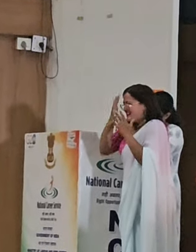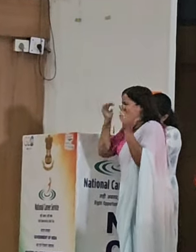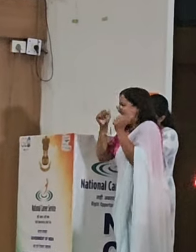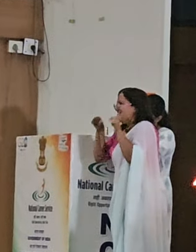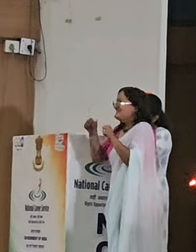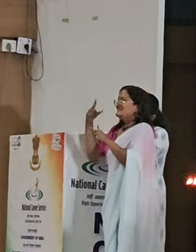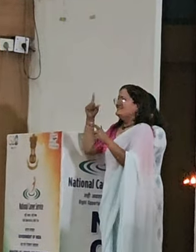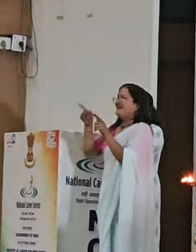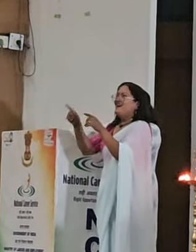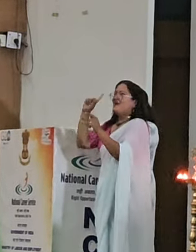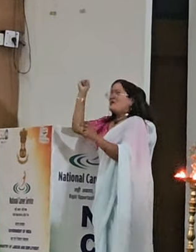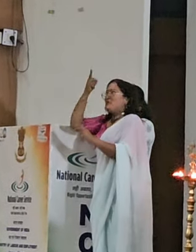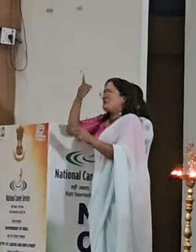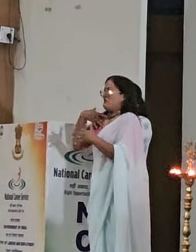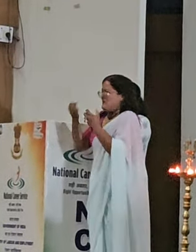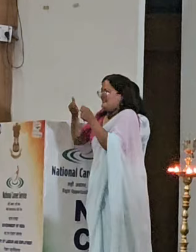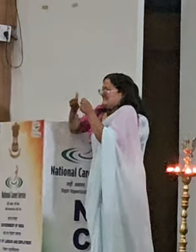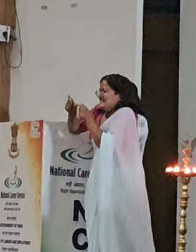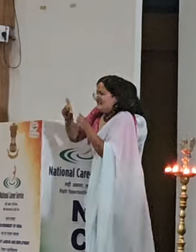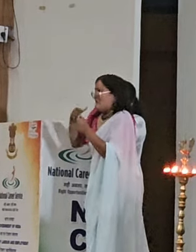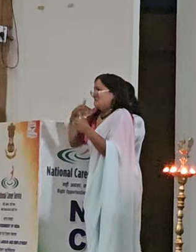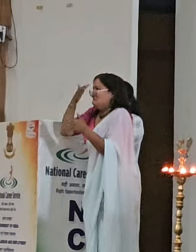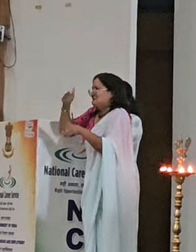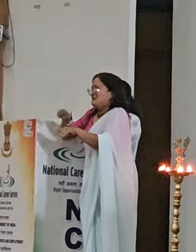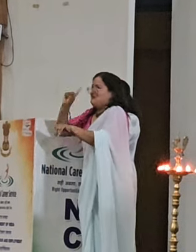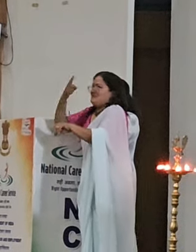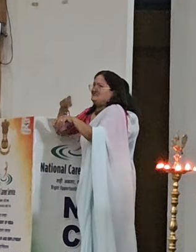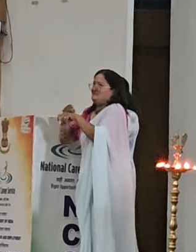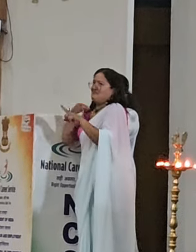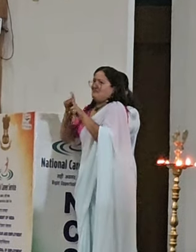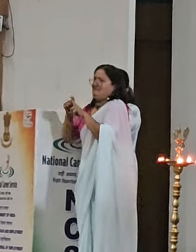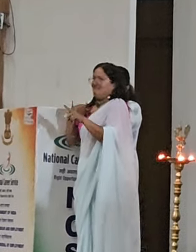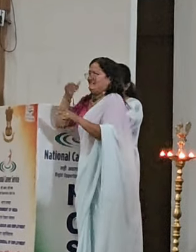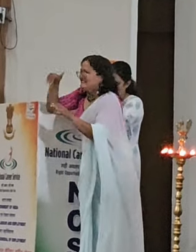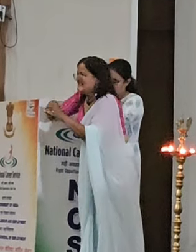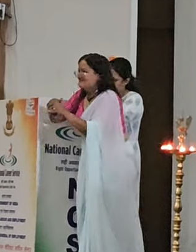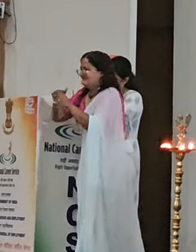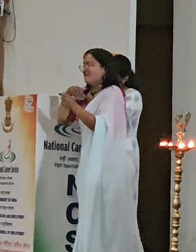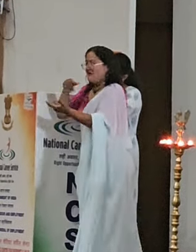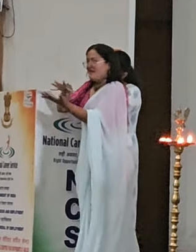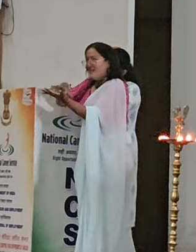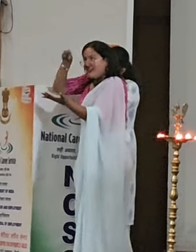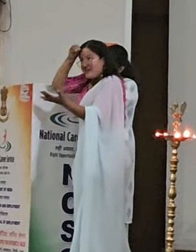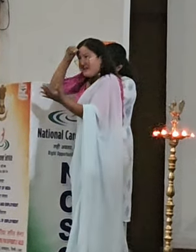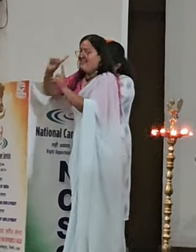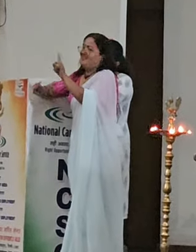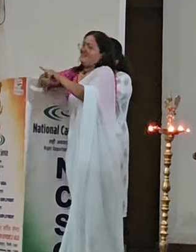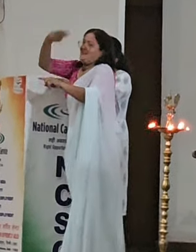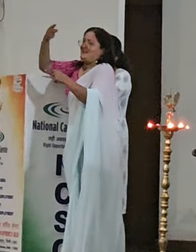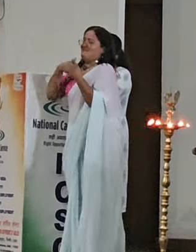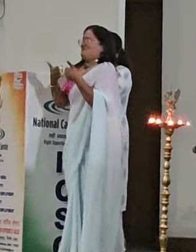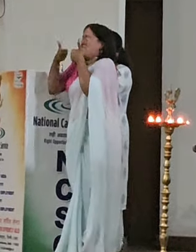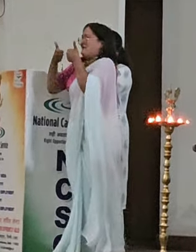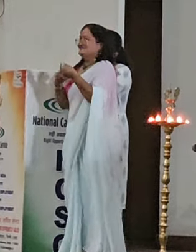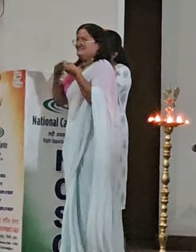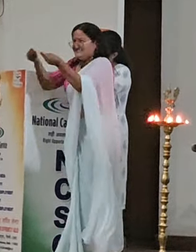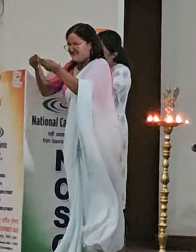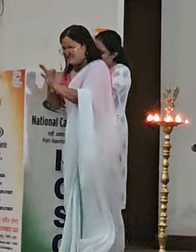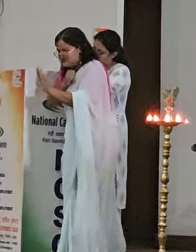हमने डोनेशन किया था। अब जैसे कि कुछ कुछ लोग कंफर्टेबल नहीं है, फर्स्ट टाइम हमने यहाँ दिल्ली में ऑर्गेनाइज किया